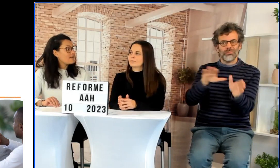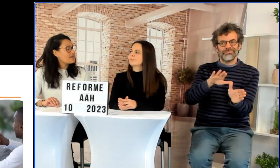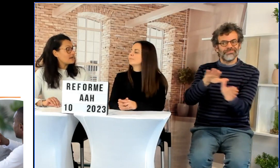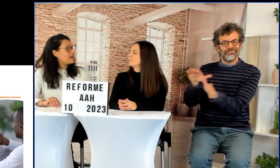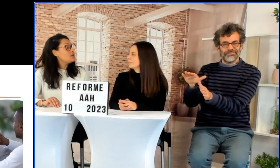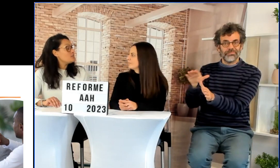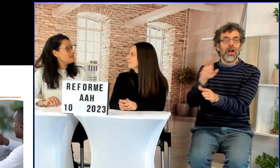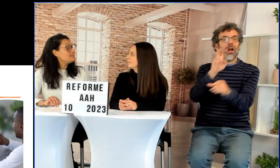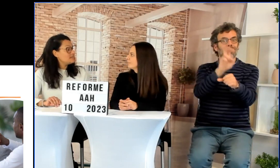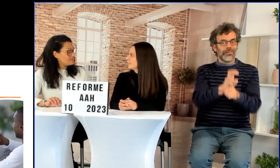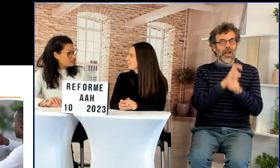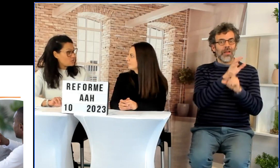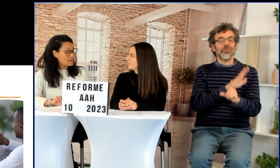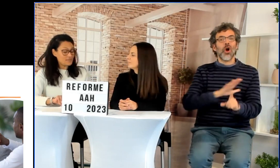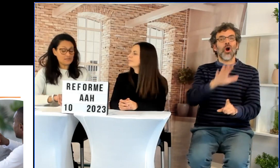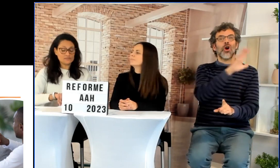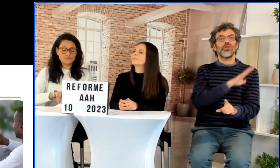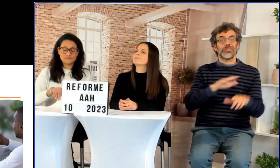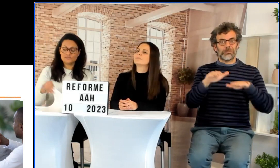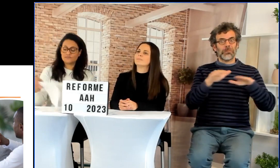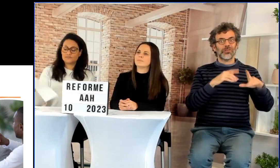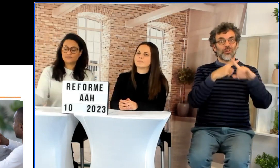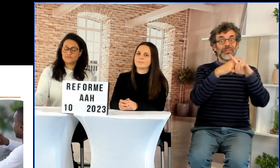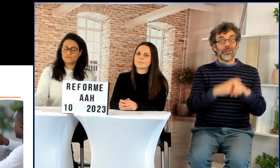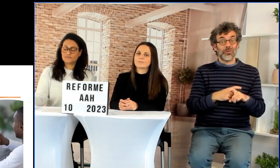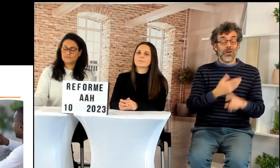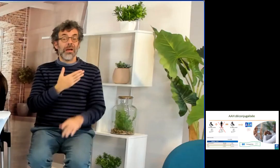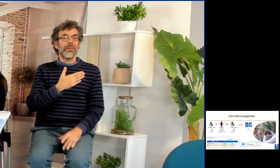pas, car là, elle lui est défavorable.